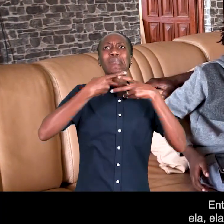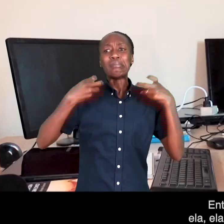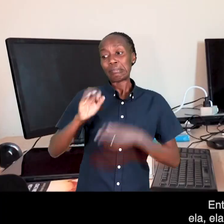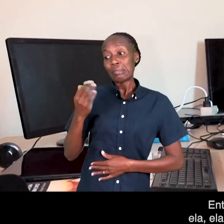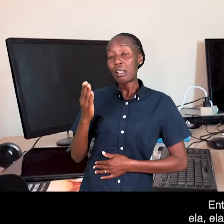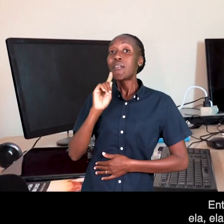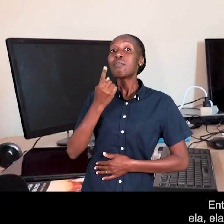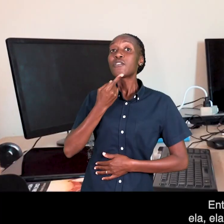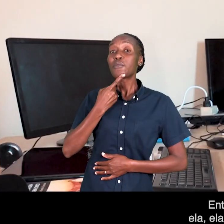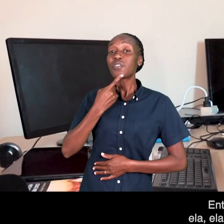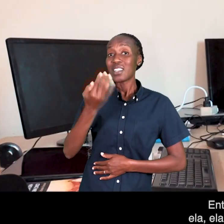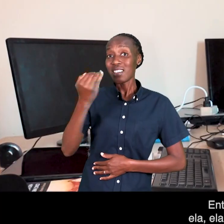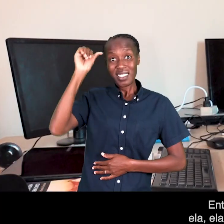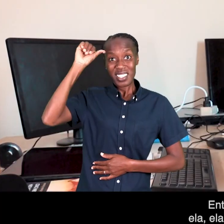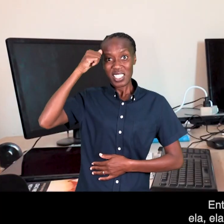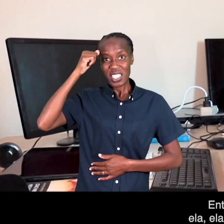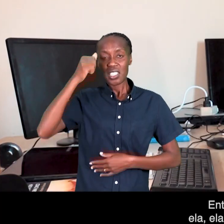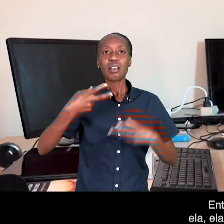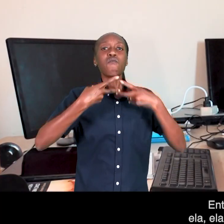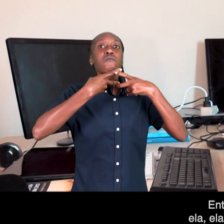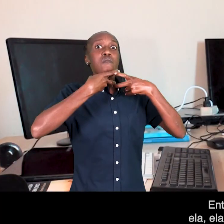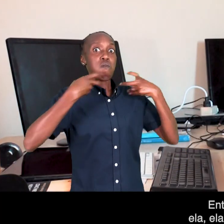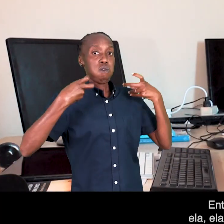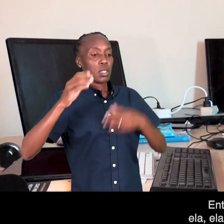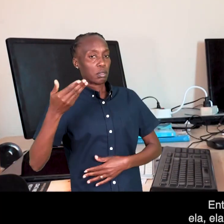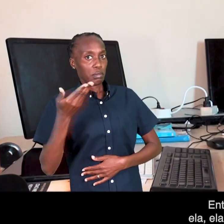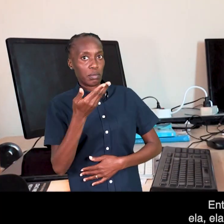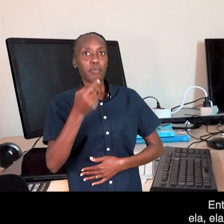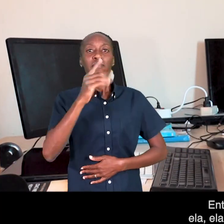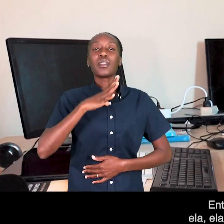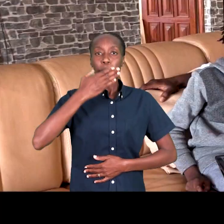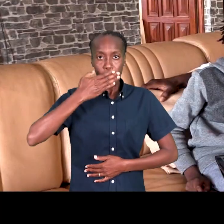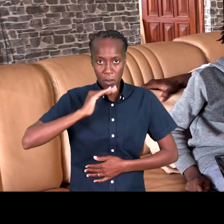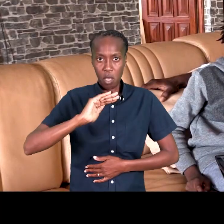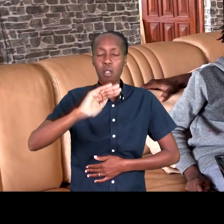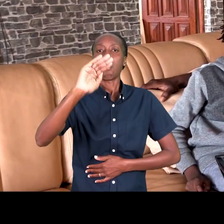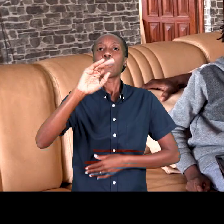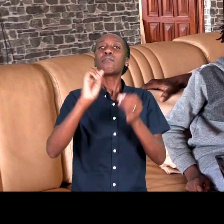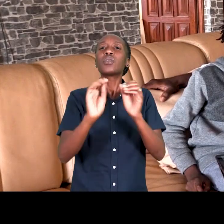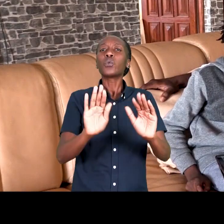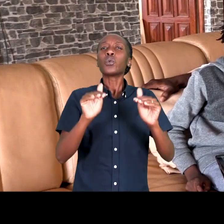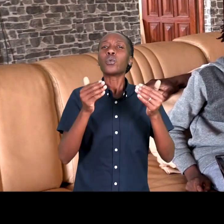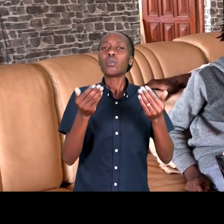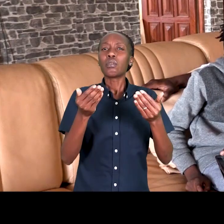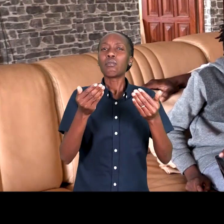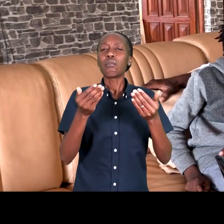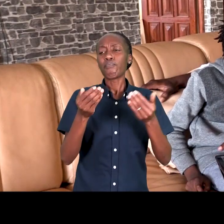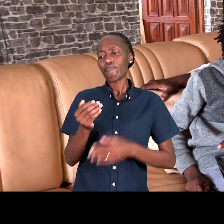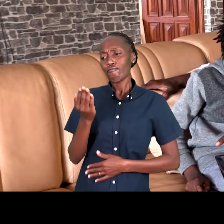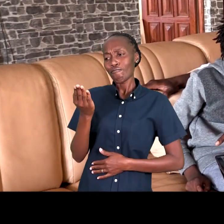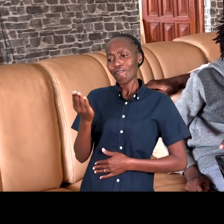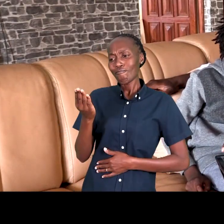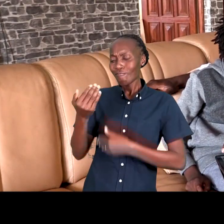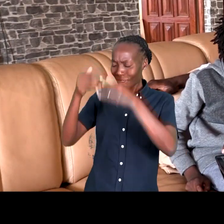ela, ela em resposta também vai gritar para nós. O melhor método de lidar com elas é